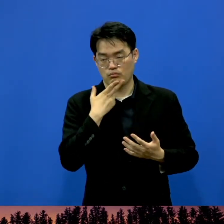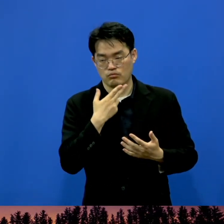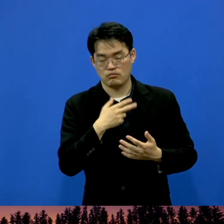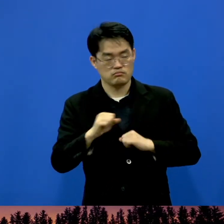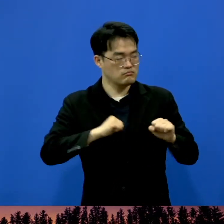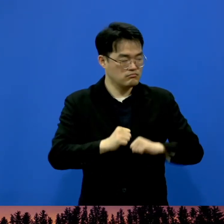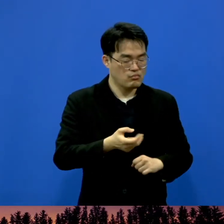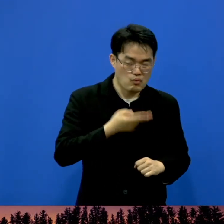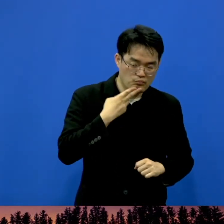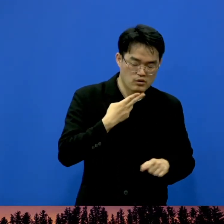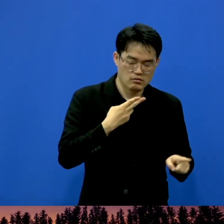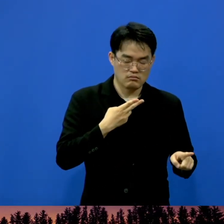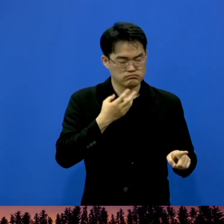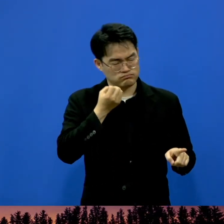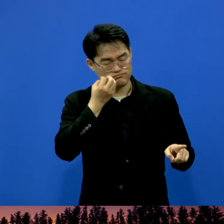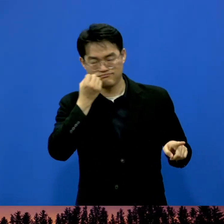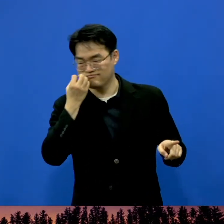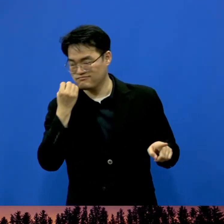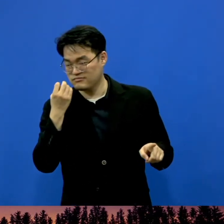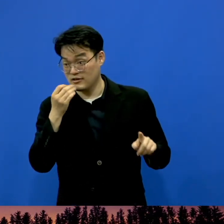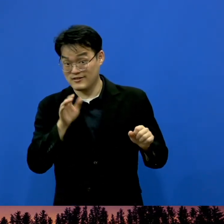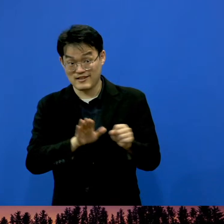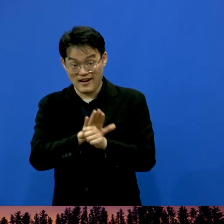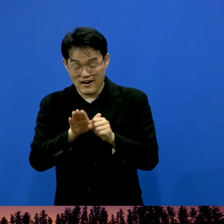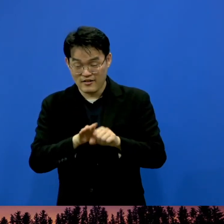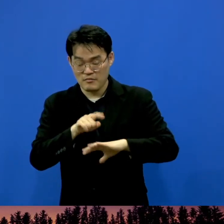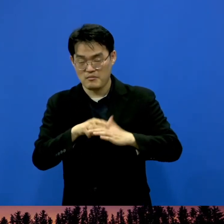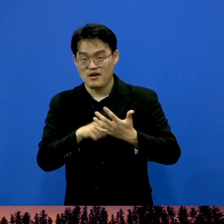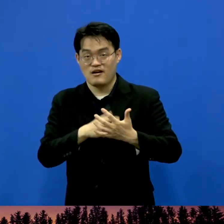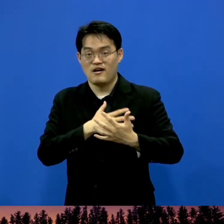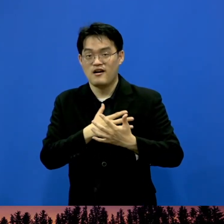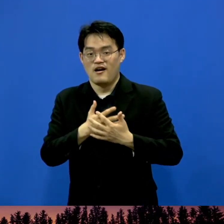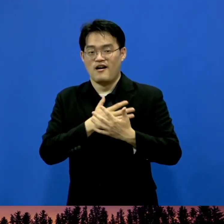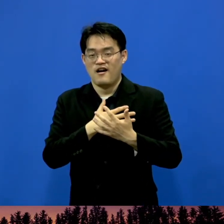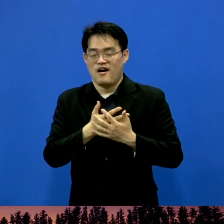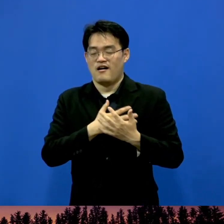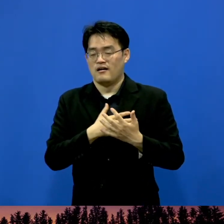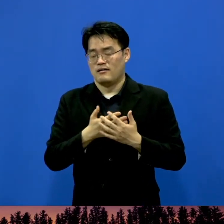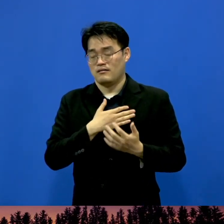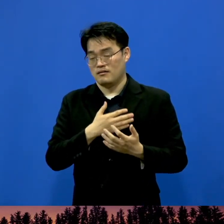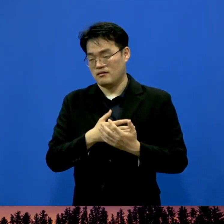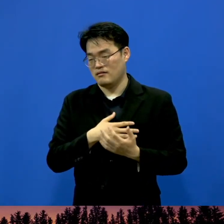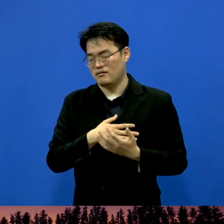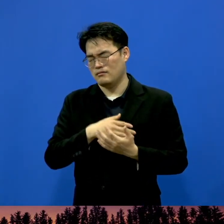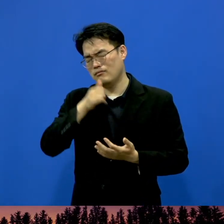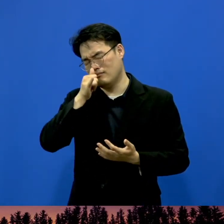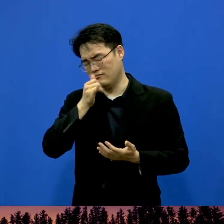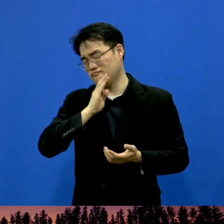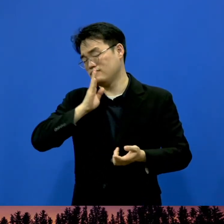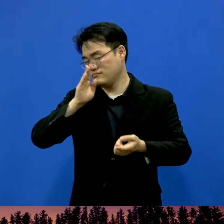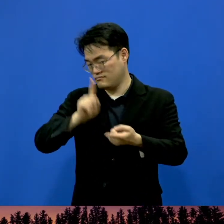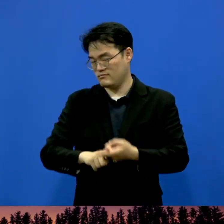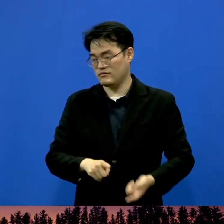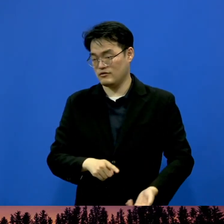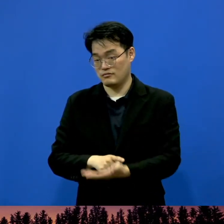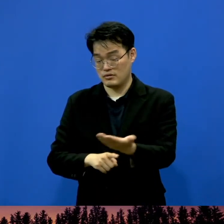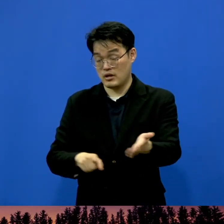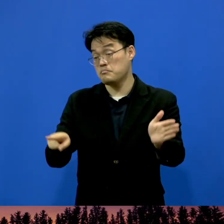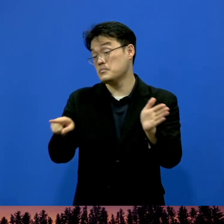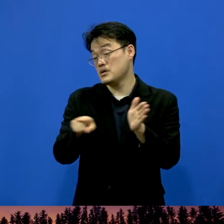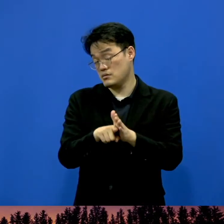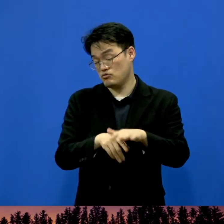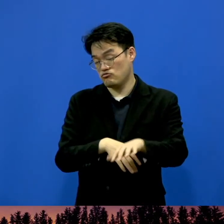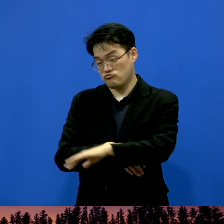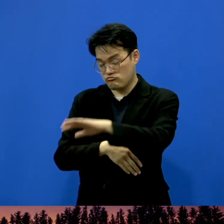없어요. 사랑을 하는데 내 가슴이 안 뛴다. 이상한 거예요. 그건 잘못된 거예요. 여러분 믿음은 우리의 삶을